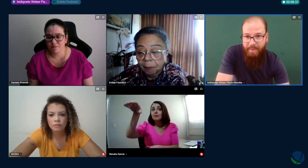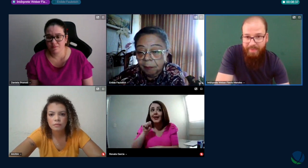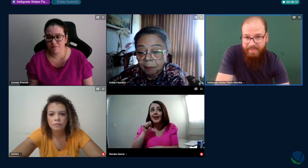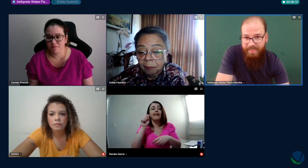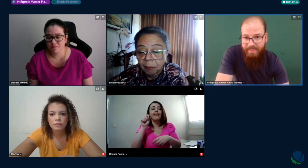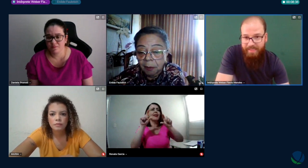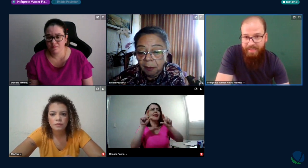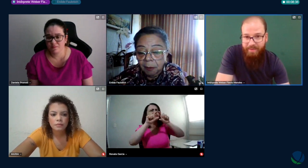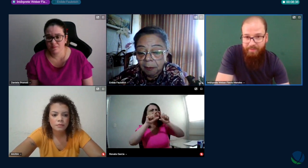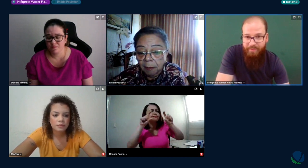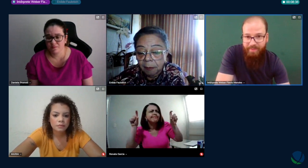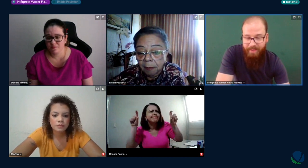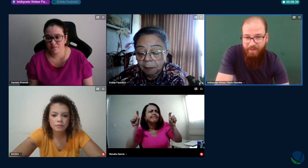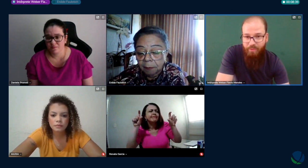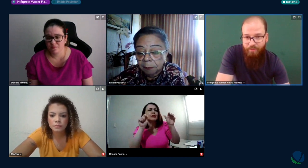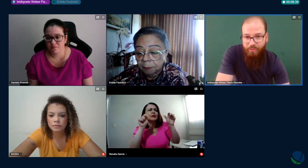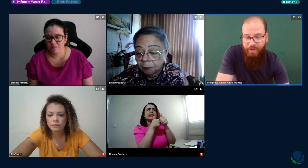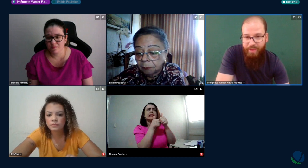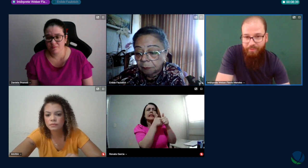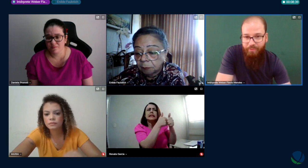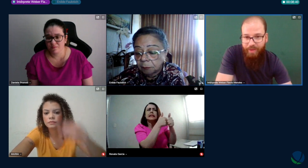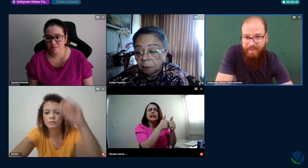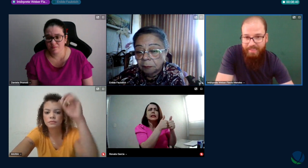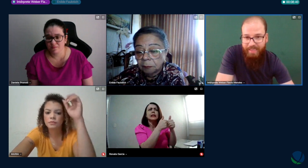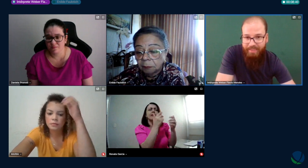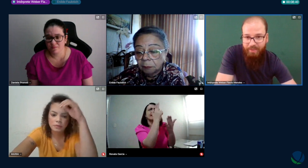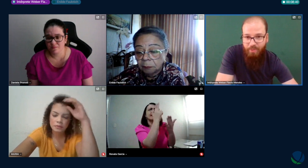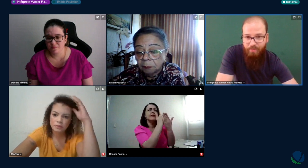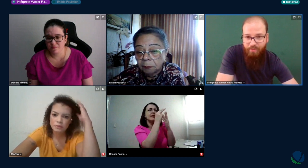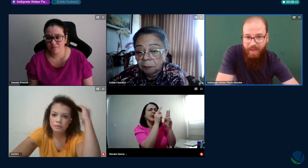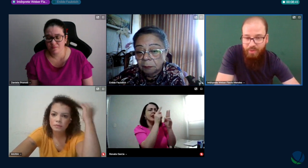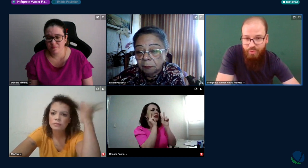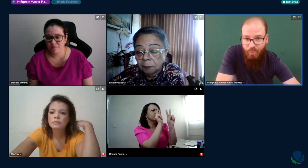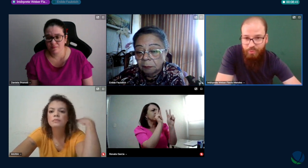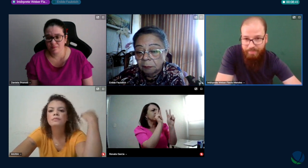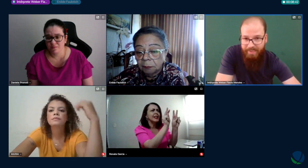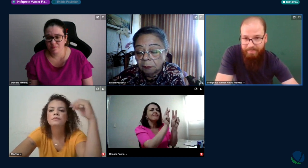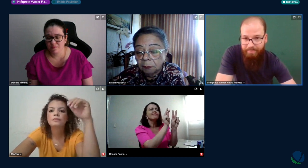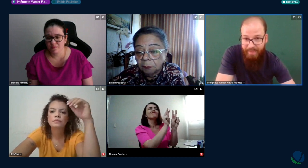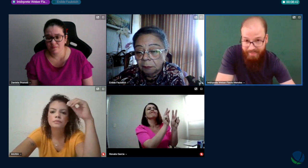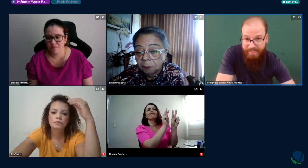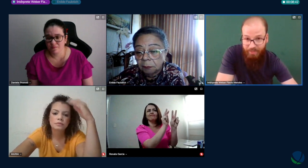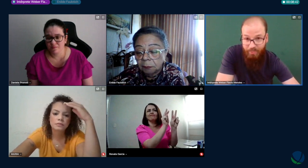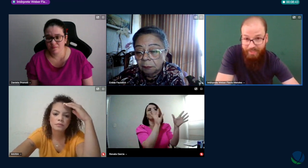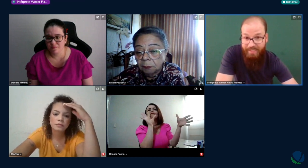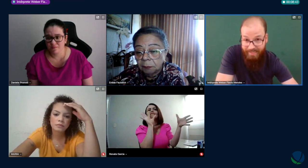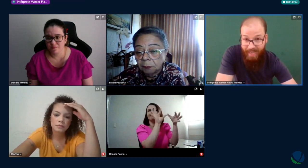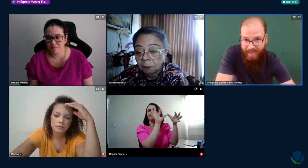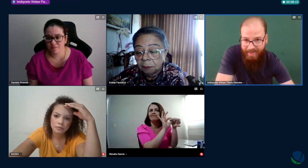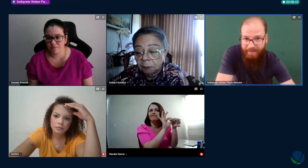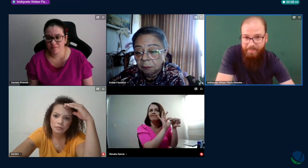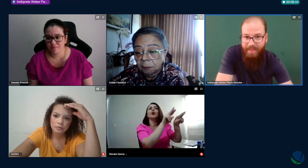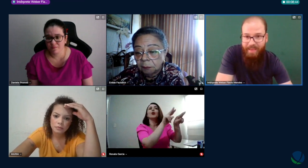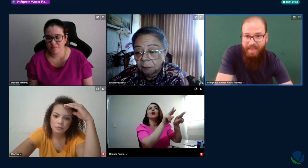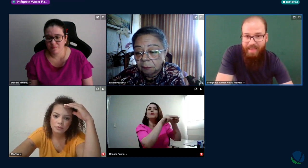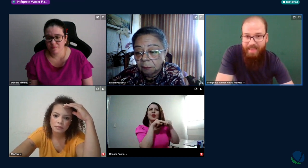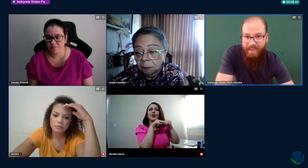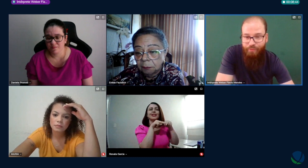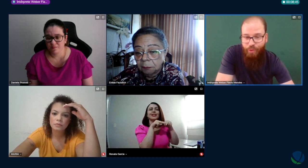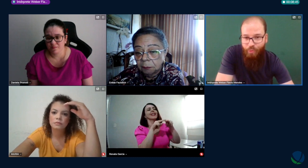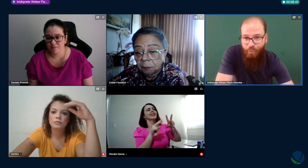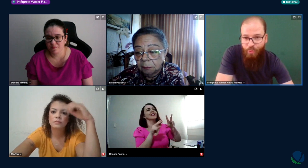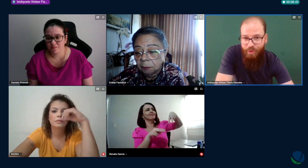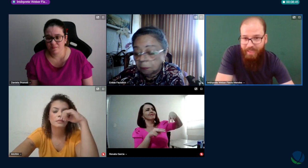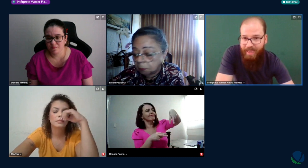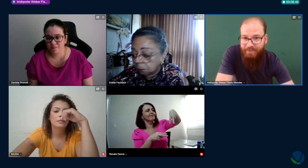E a minha pesquisa, então, foi realizada com vários outros pesquisadores da área, e